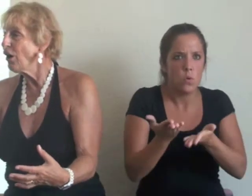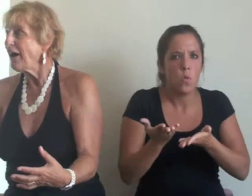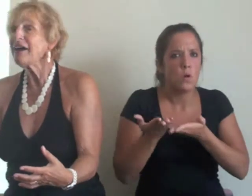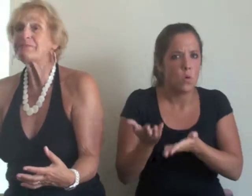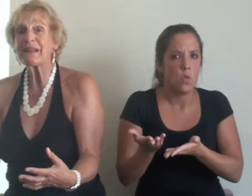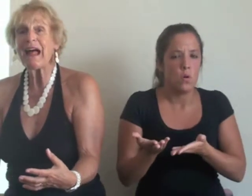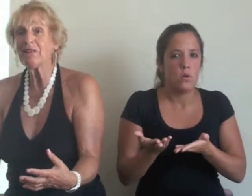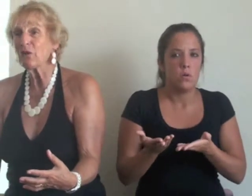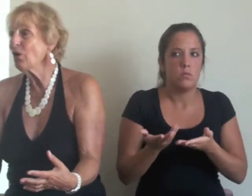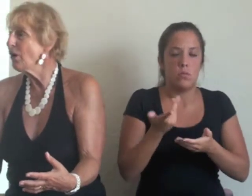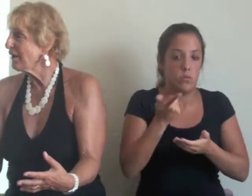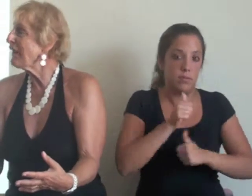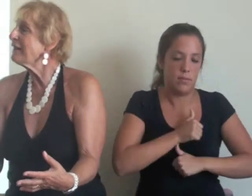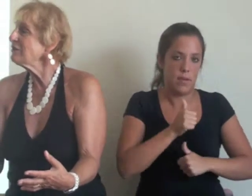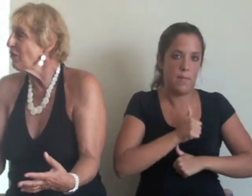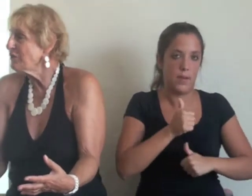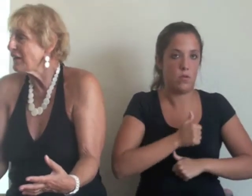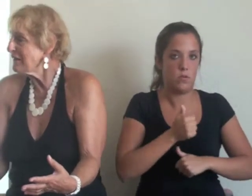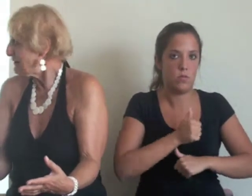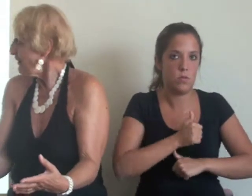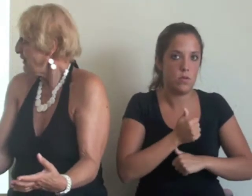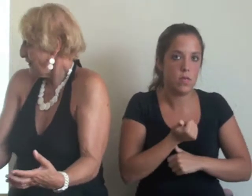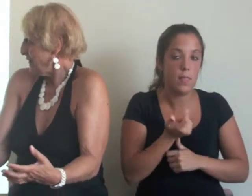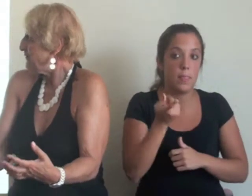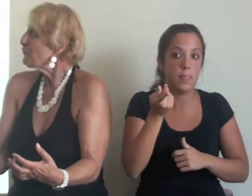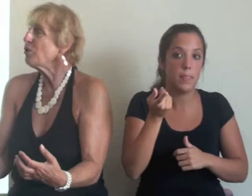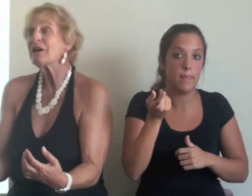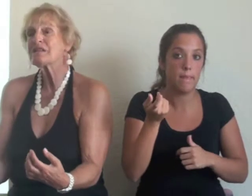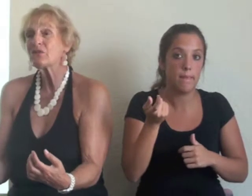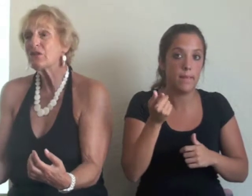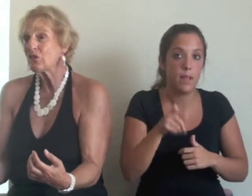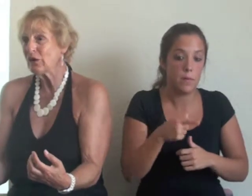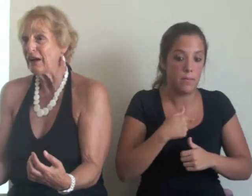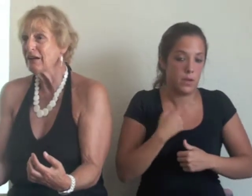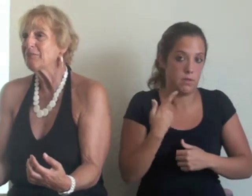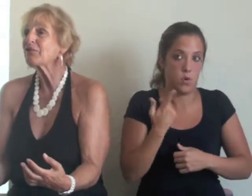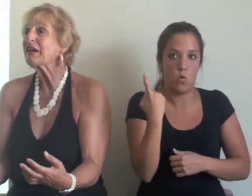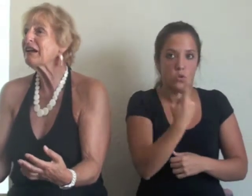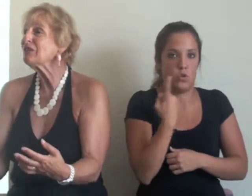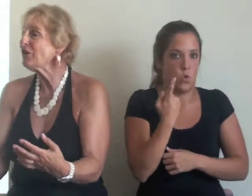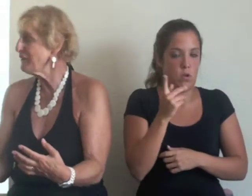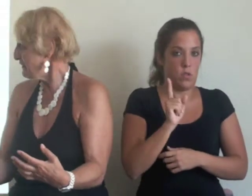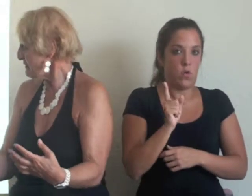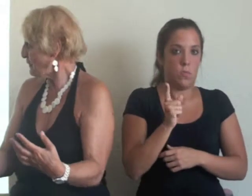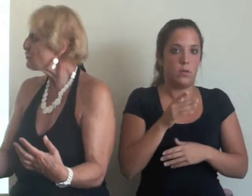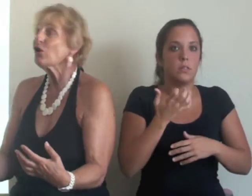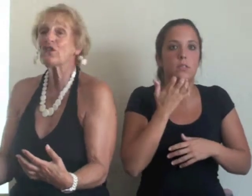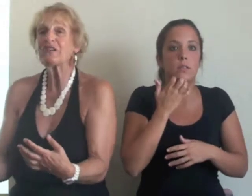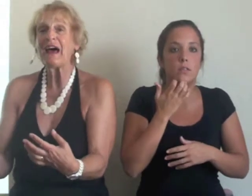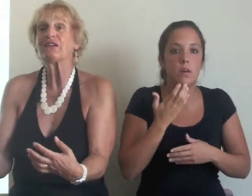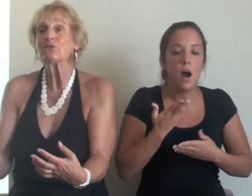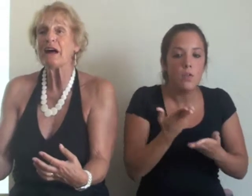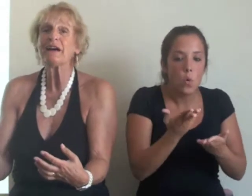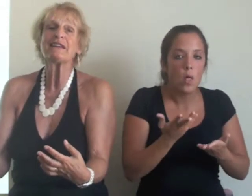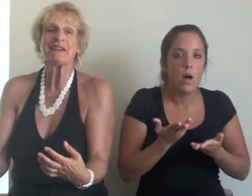ayudo, esperando que entonces no estoy sola, porque entonces solo